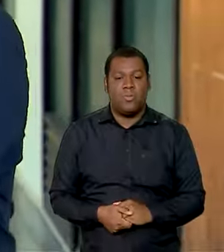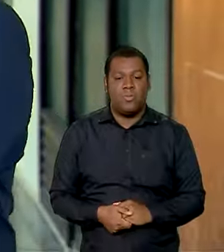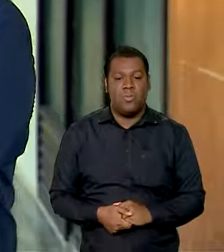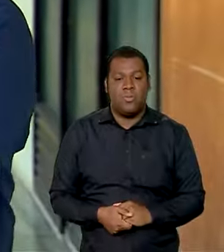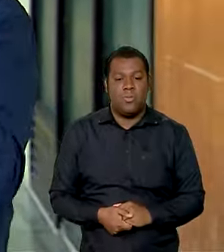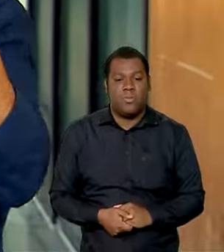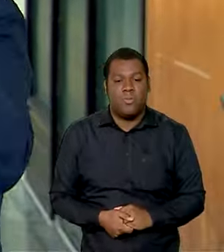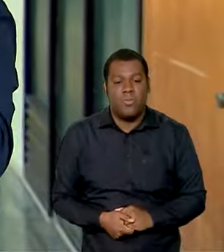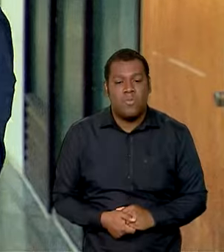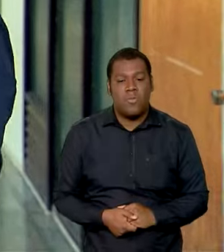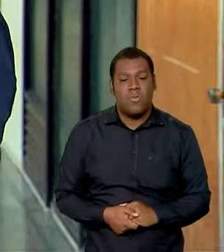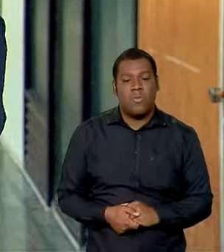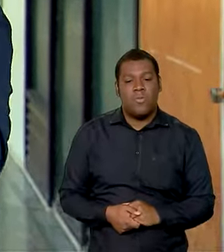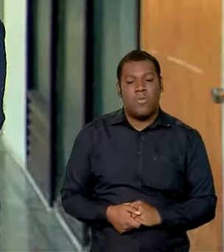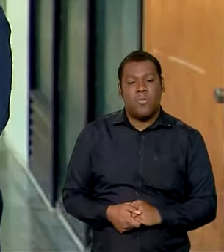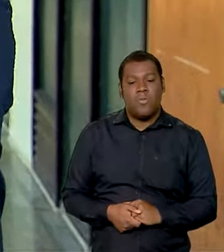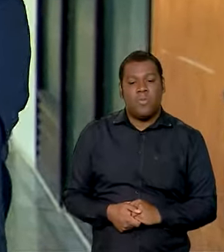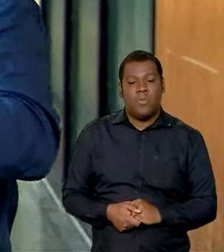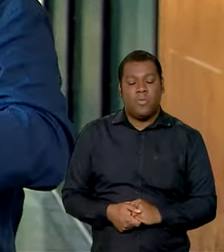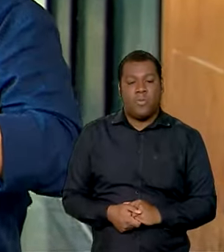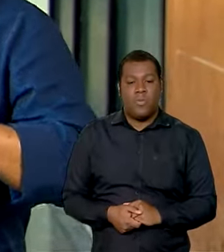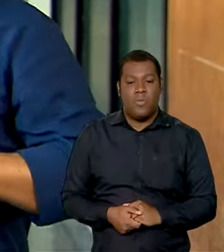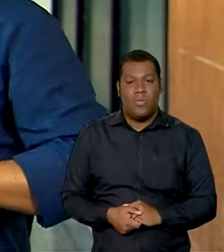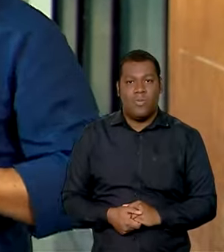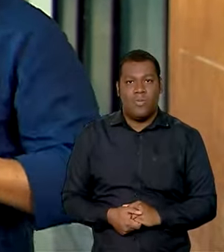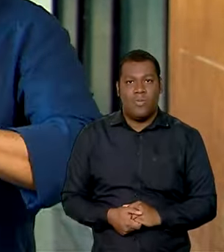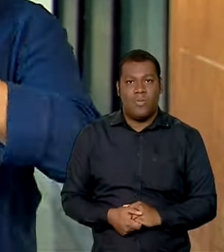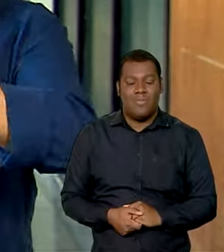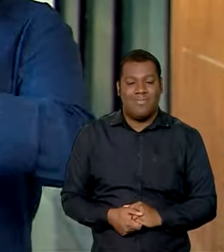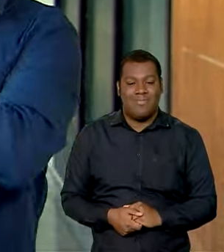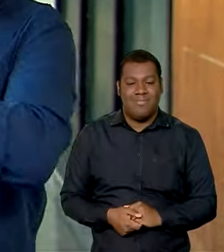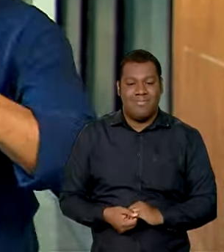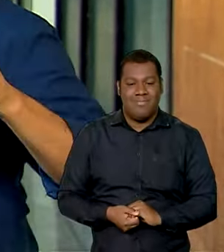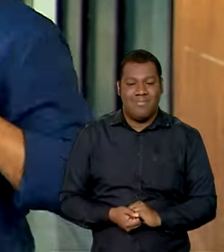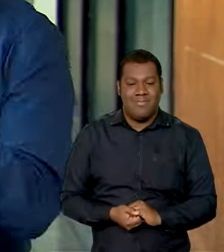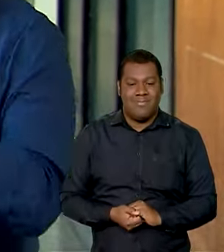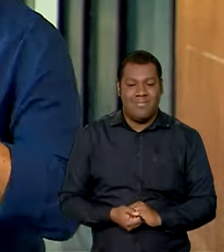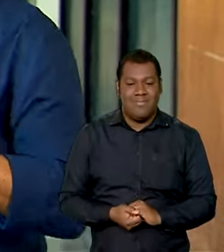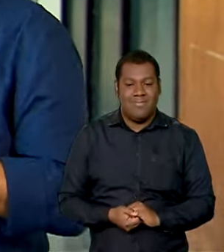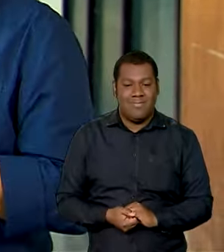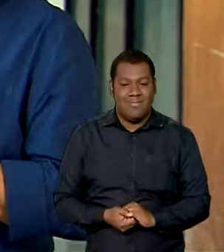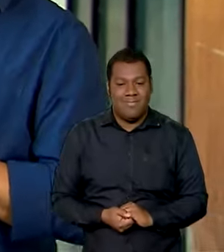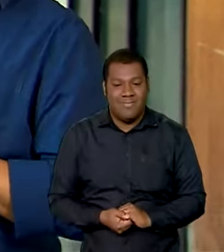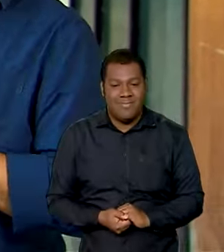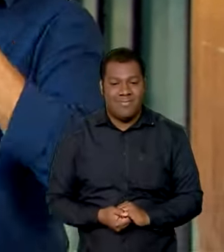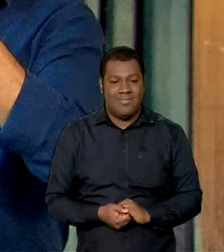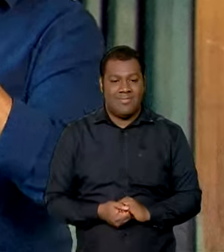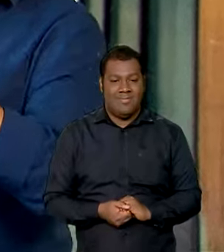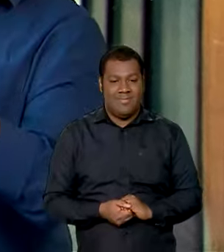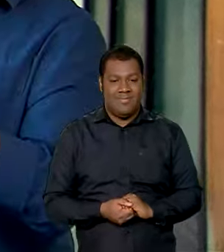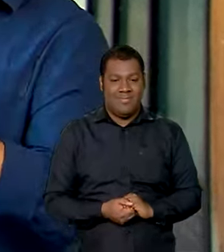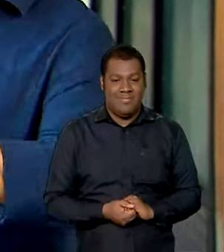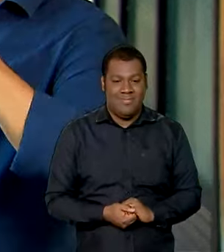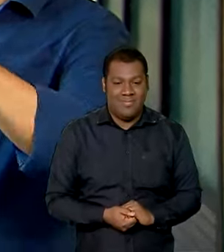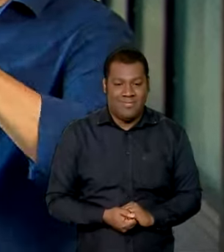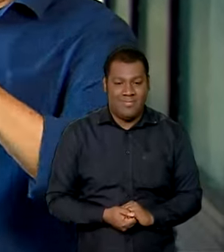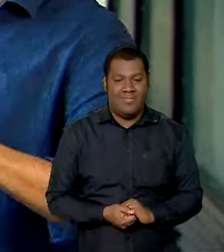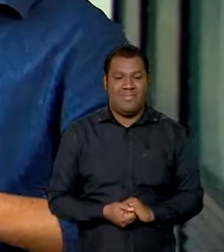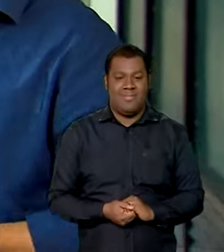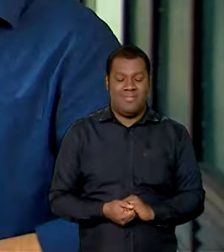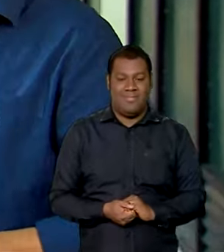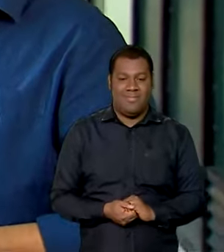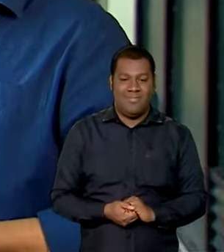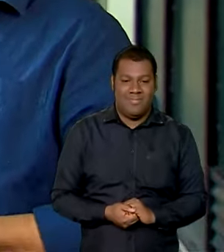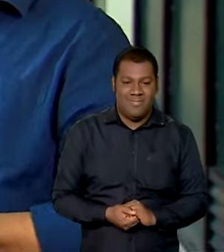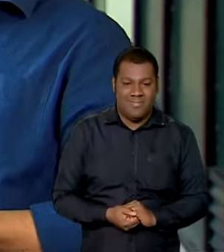empregabilidade, em todas as esferas da sociedade, para que assim as barreiras sejam quebradas, as barreiras de comunicação. O surdo é valoroso